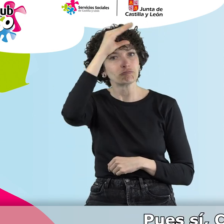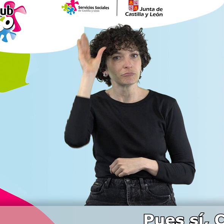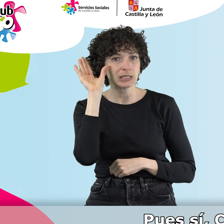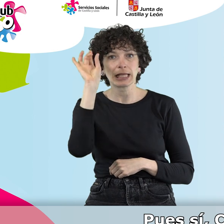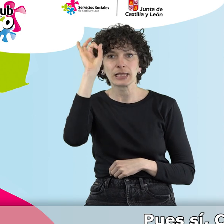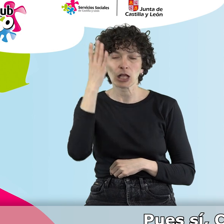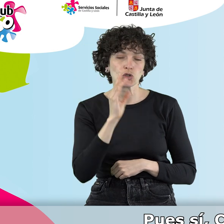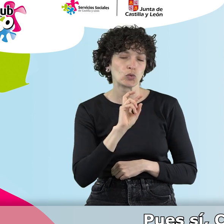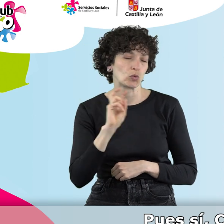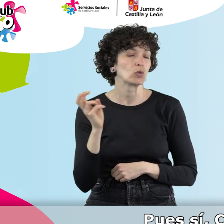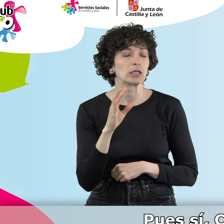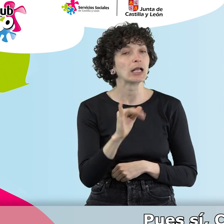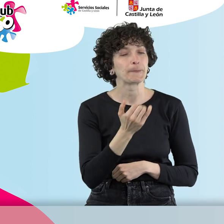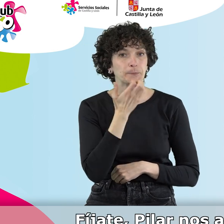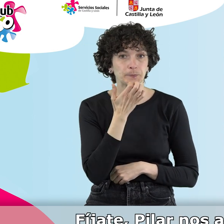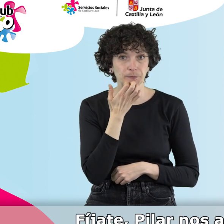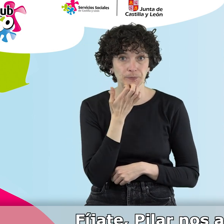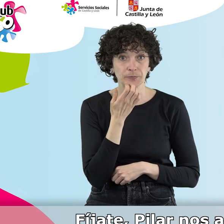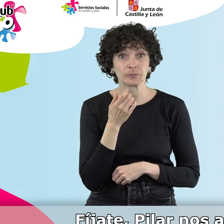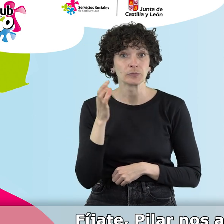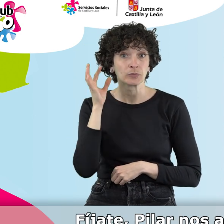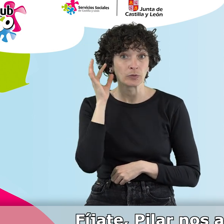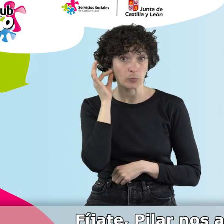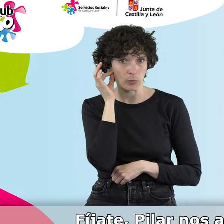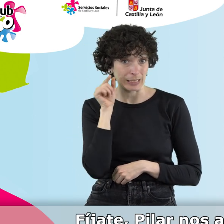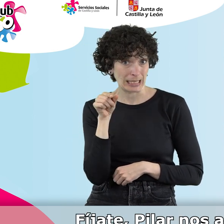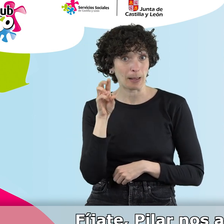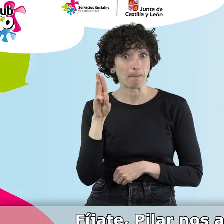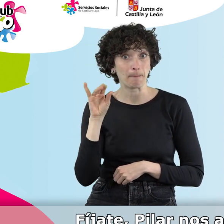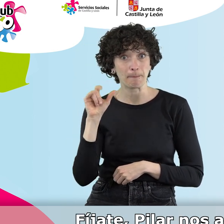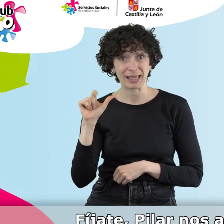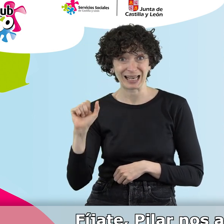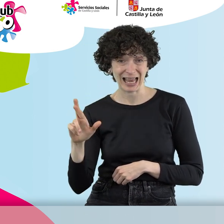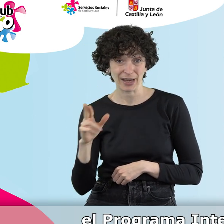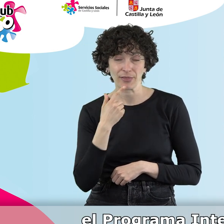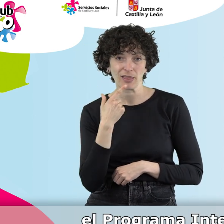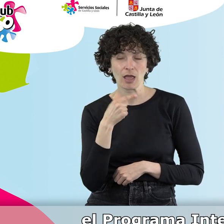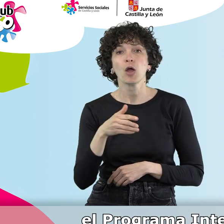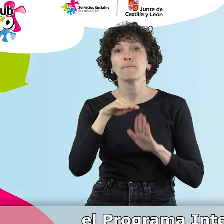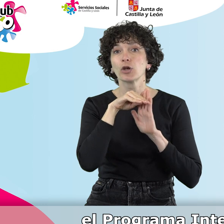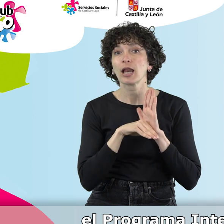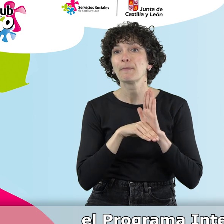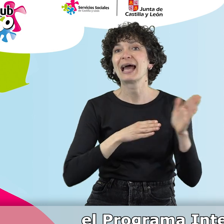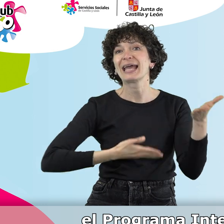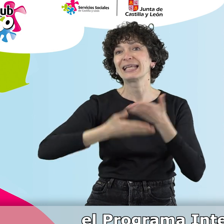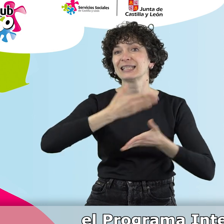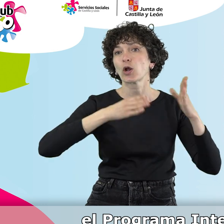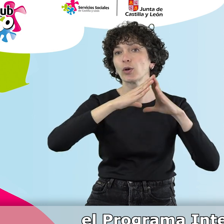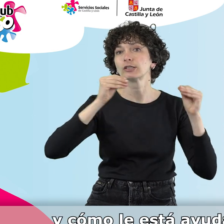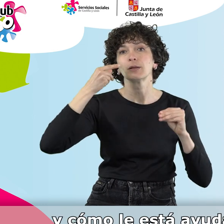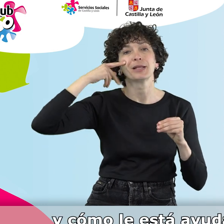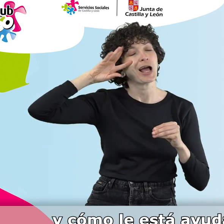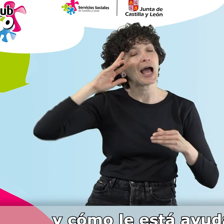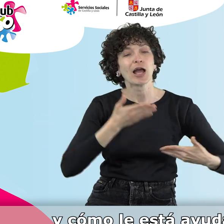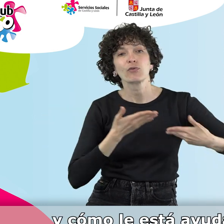Concha, hay más iniciativas. Fíjate, Pilar nos acaba de contar cómo le ayudó el programa interuniversitario de la experiencia